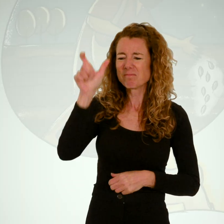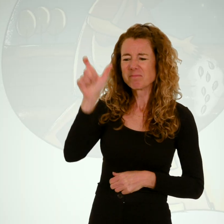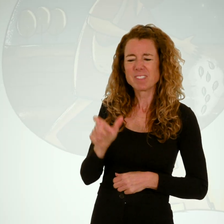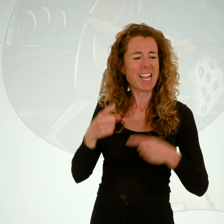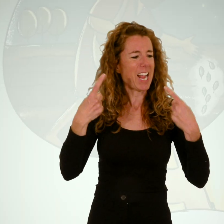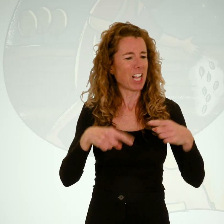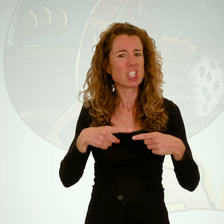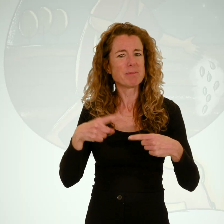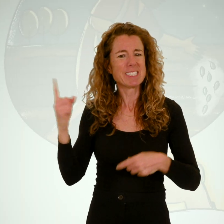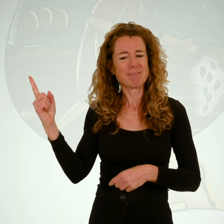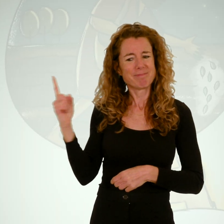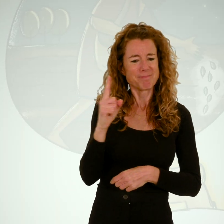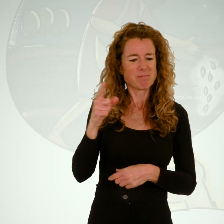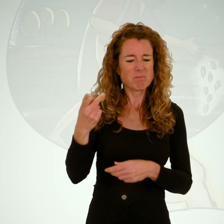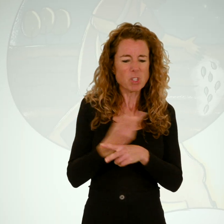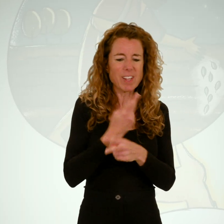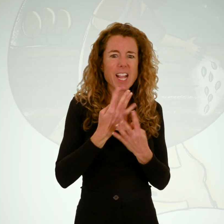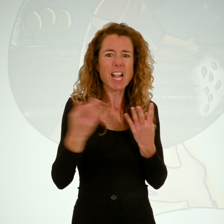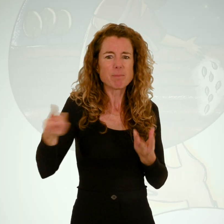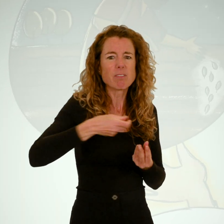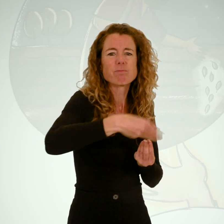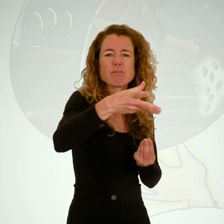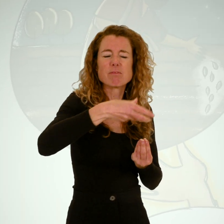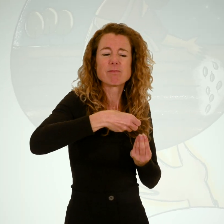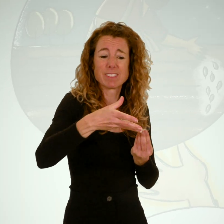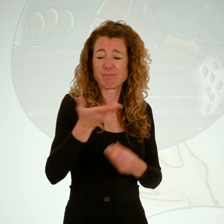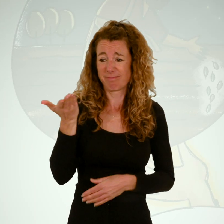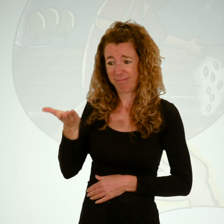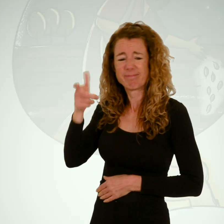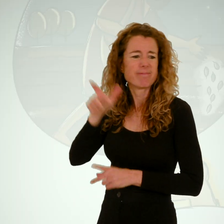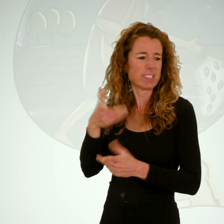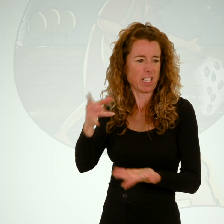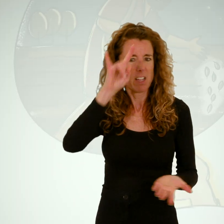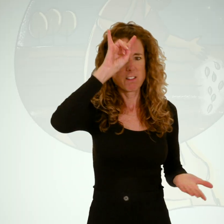L'ennemi qui a semé la mauvaise herbe, c'est l'esprit du mal.